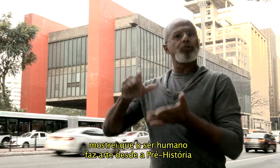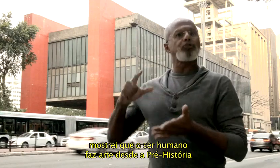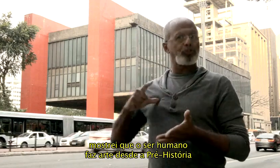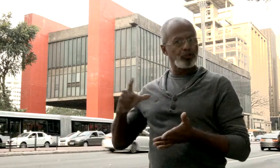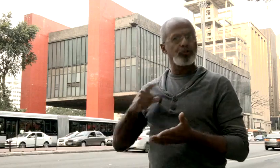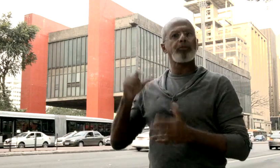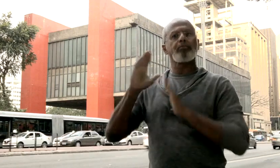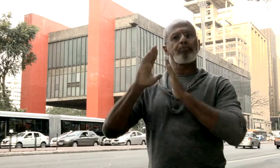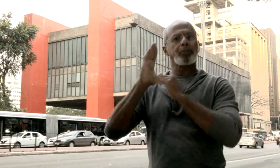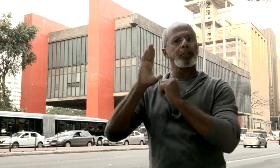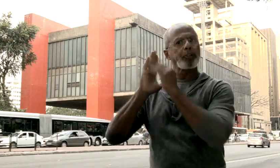pré-história.